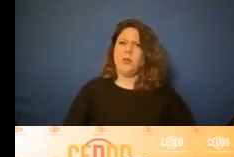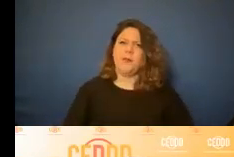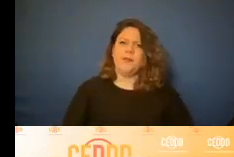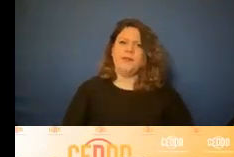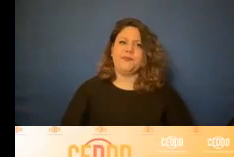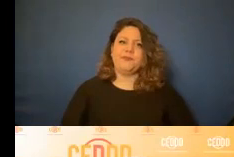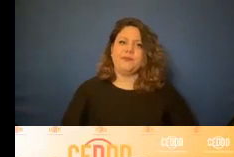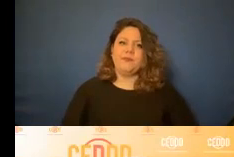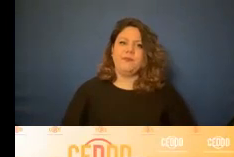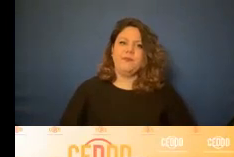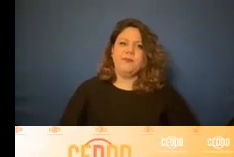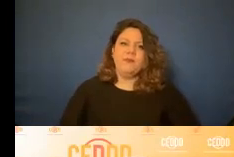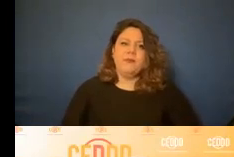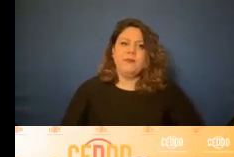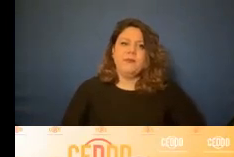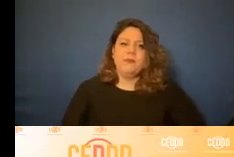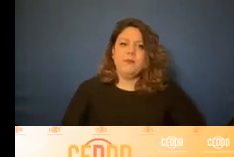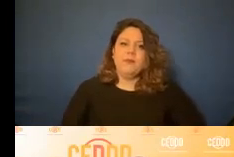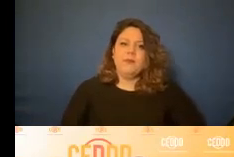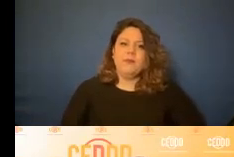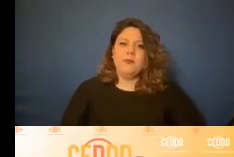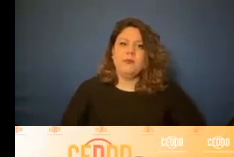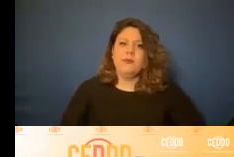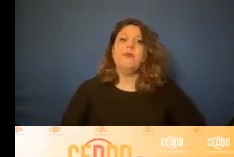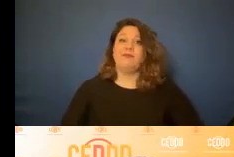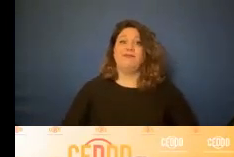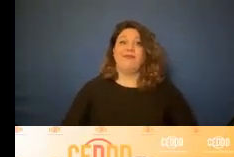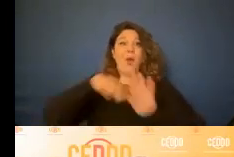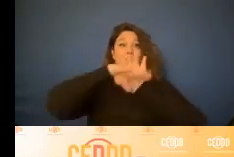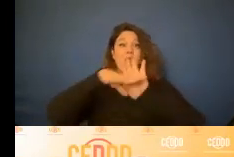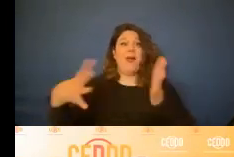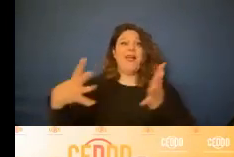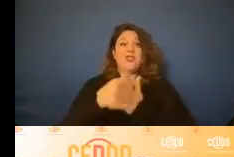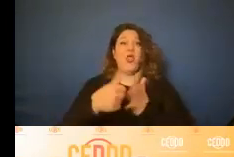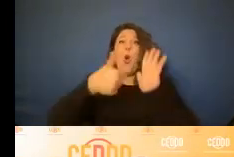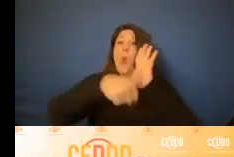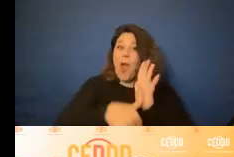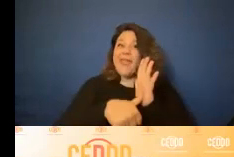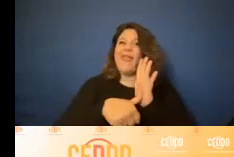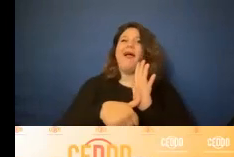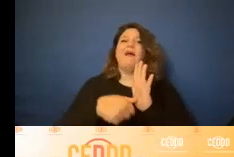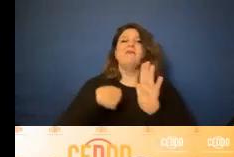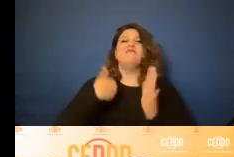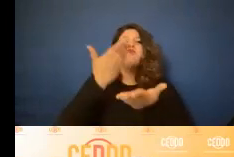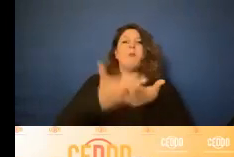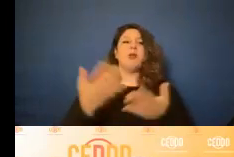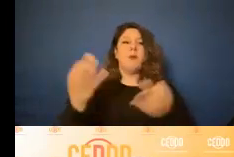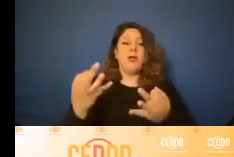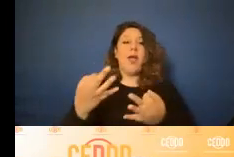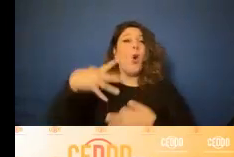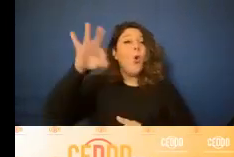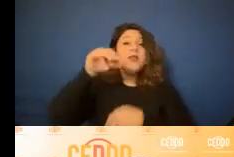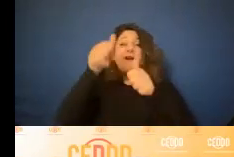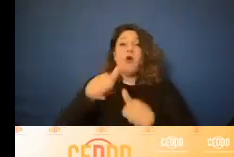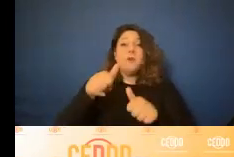¿Qué es lo que proponemos desde este Todos Dejamos Huella, ¿no? Que entendamos que la única forma de conducir el tema del acoso